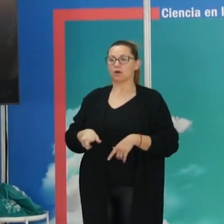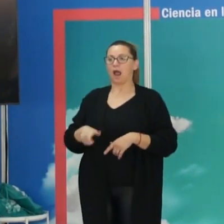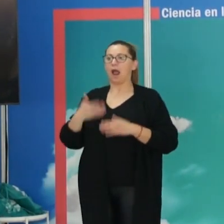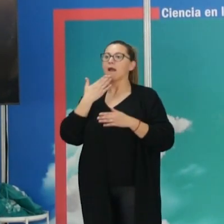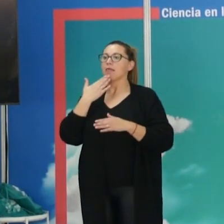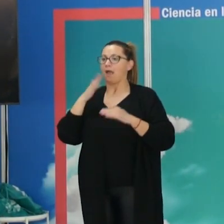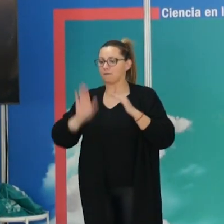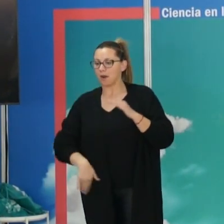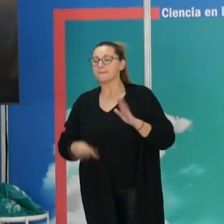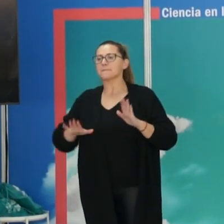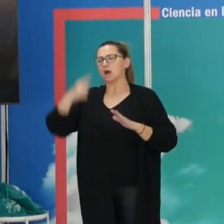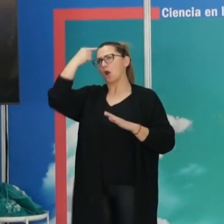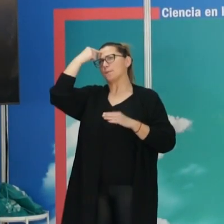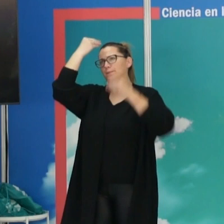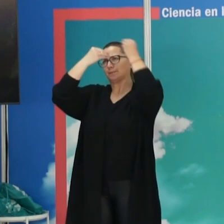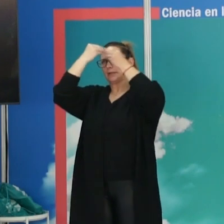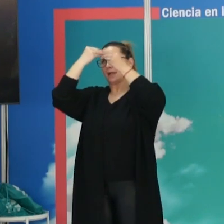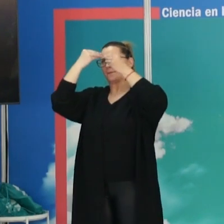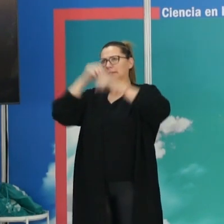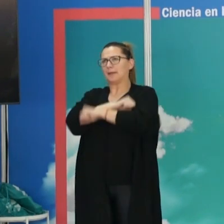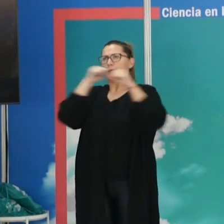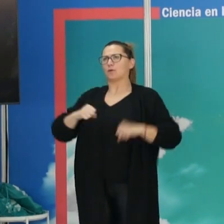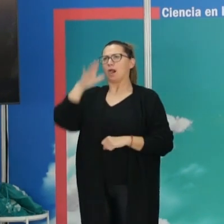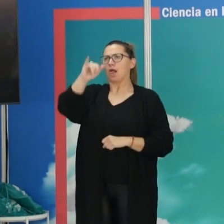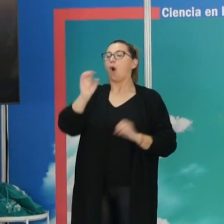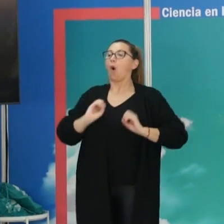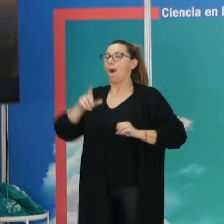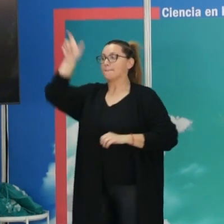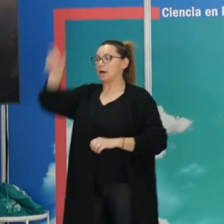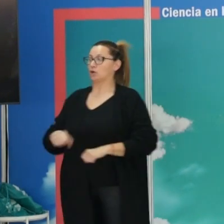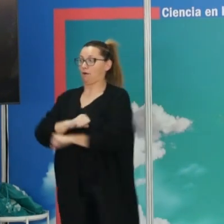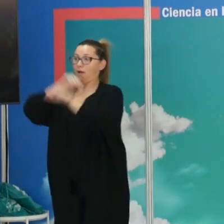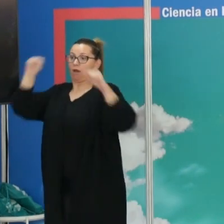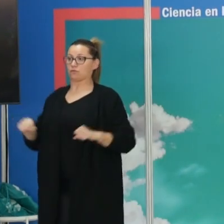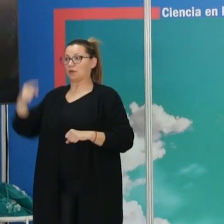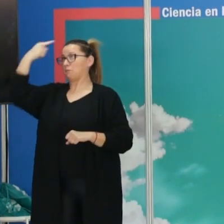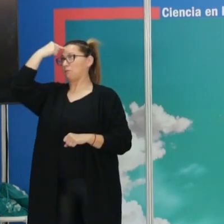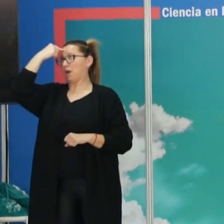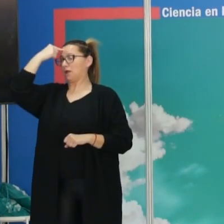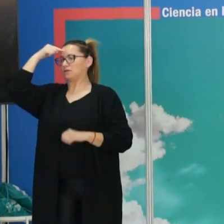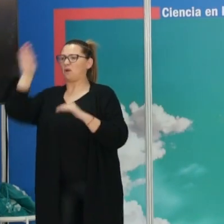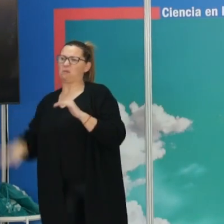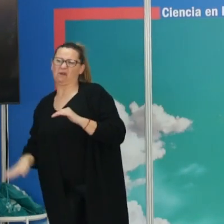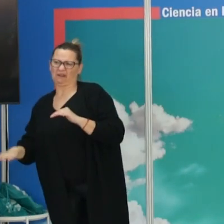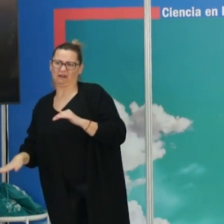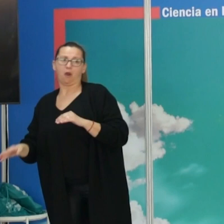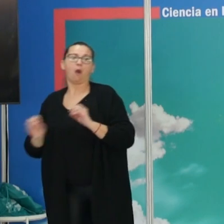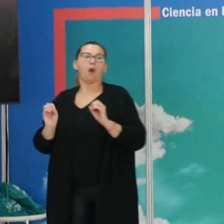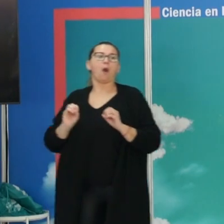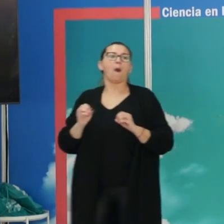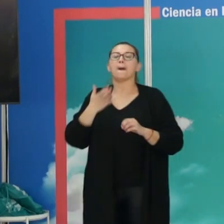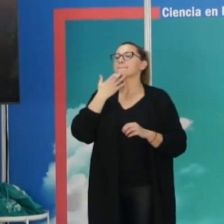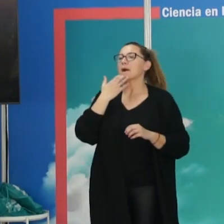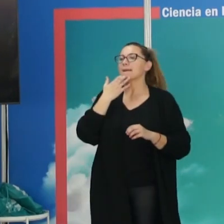edad, o que son mayores de edad pero no tienen cierta madurez intelectual, las quimeras, por quimeras se